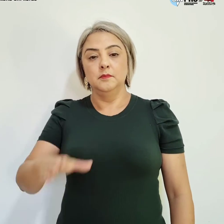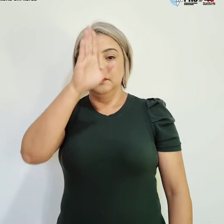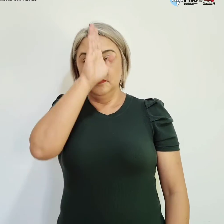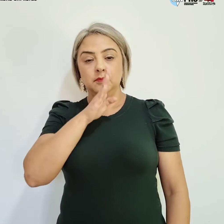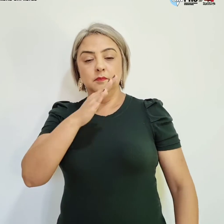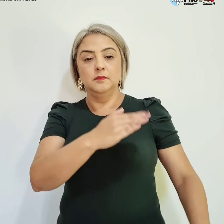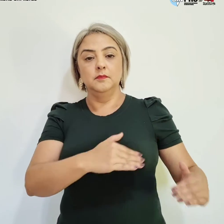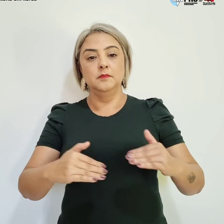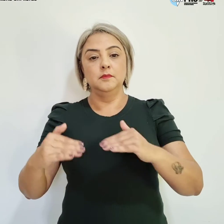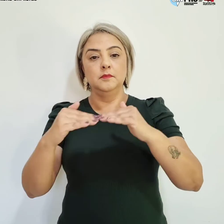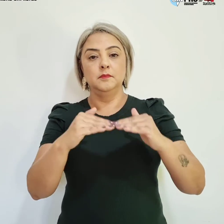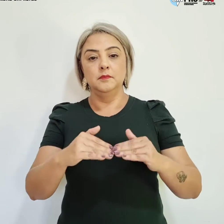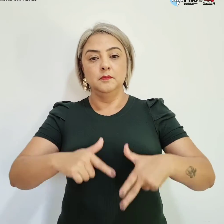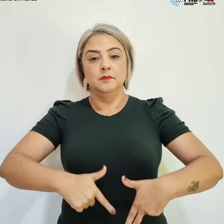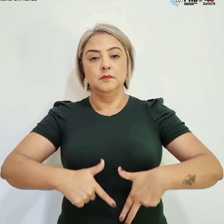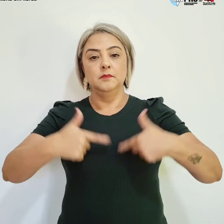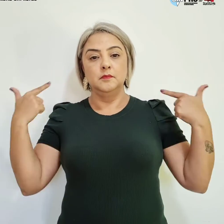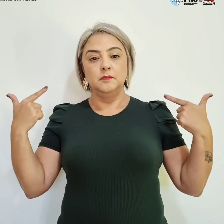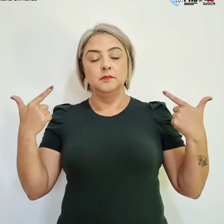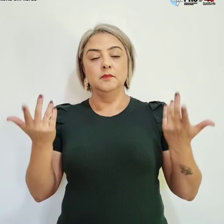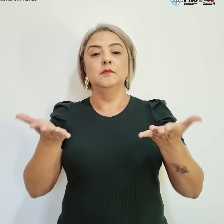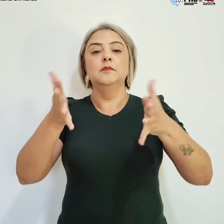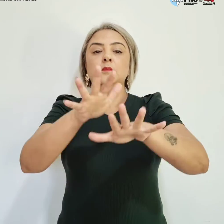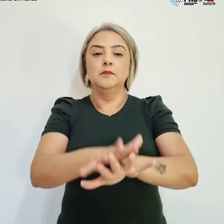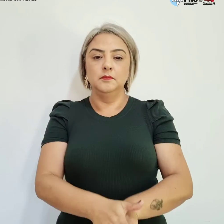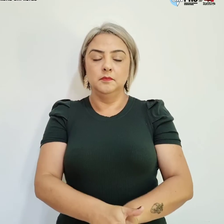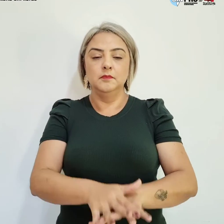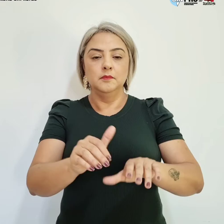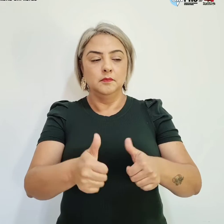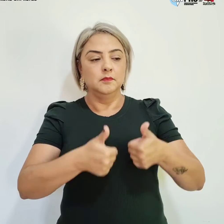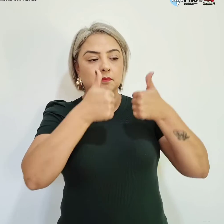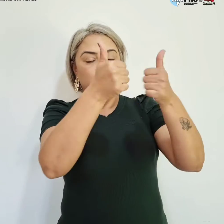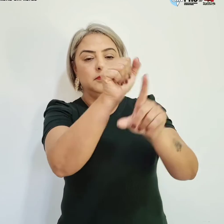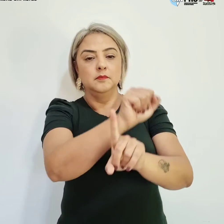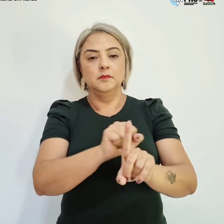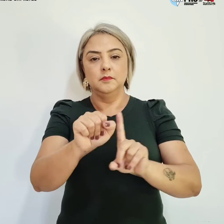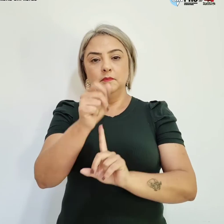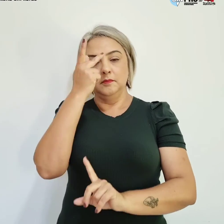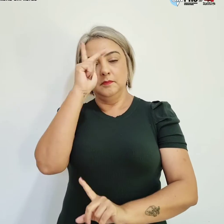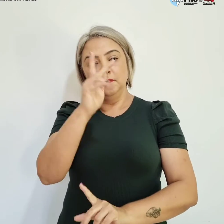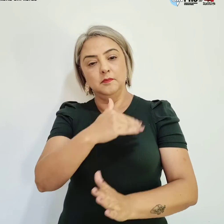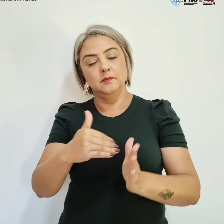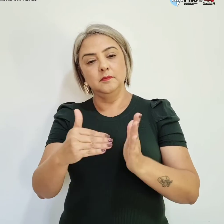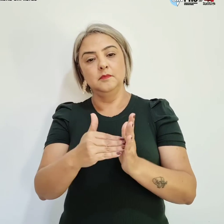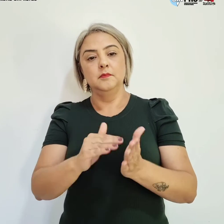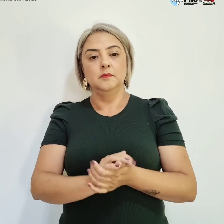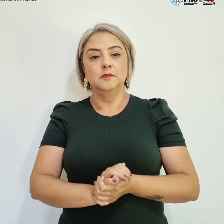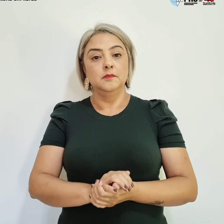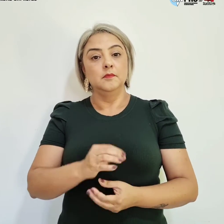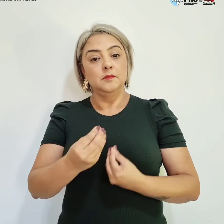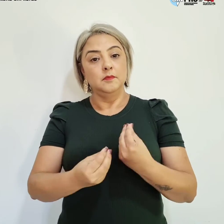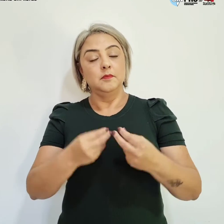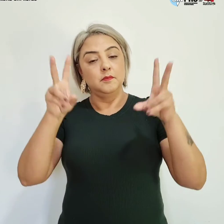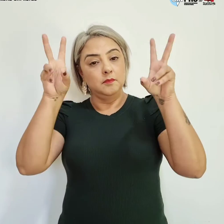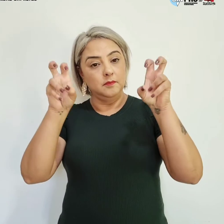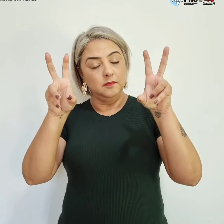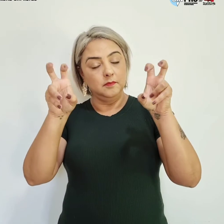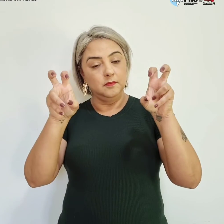democrática, laica, inclusiva e de qualidade social para todos. E como lema, educação pública